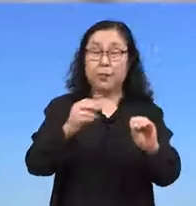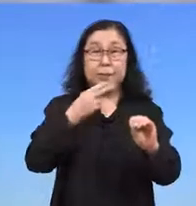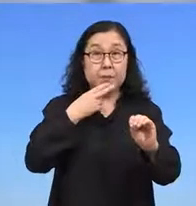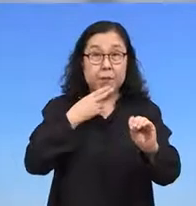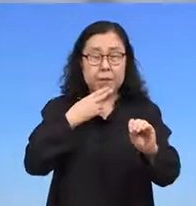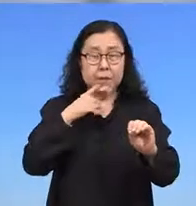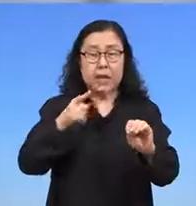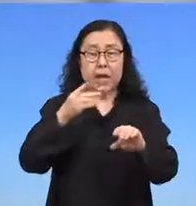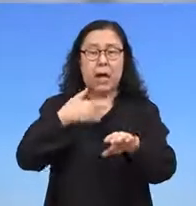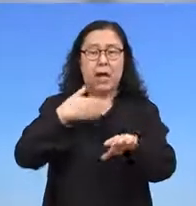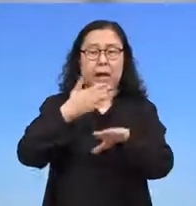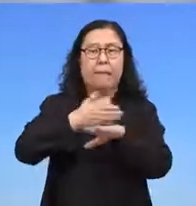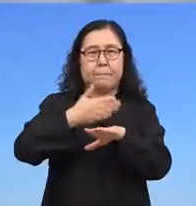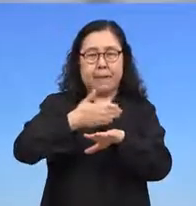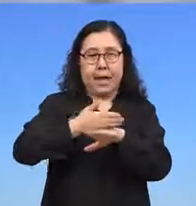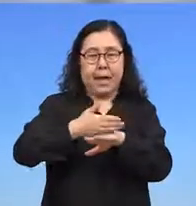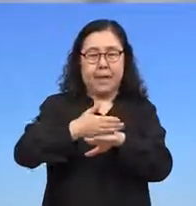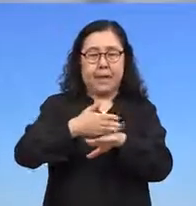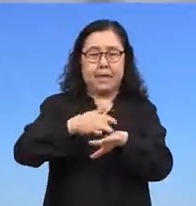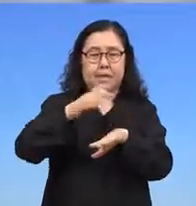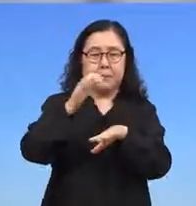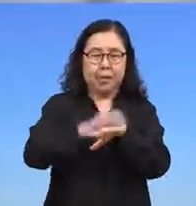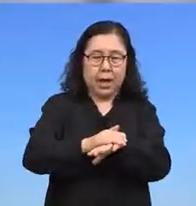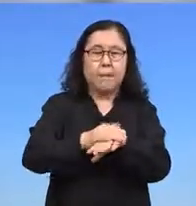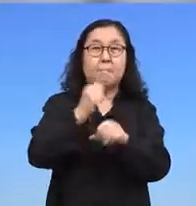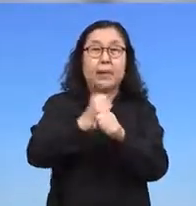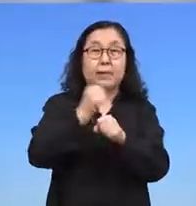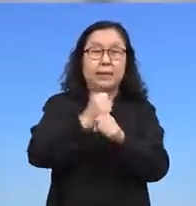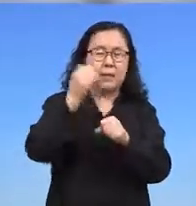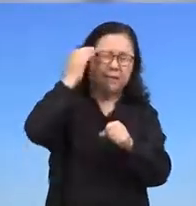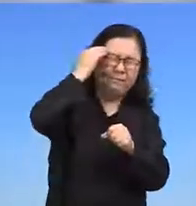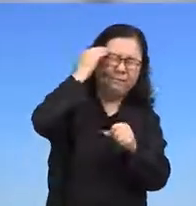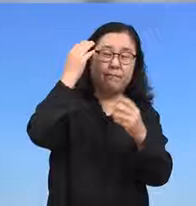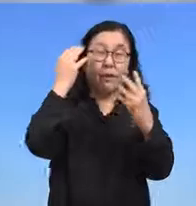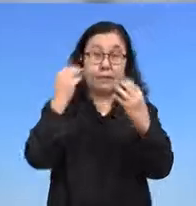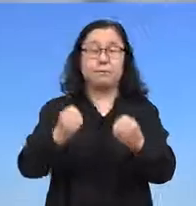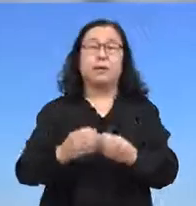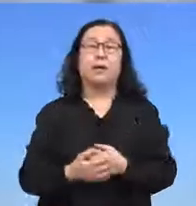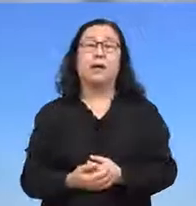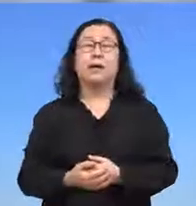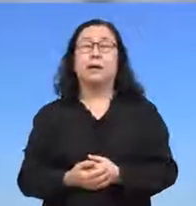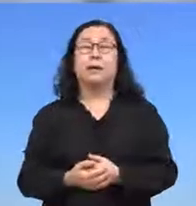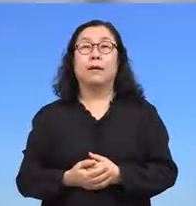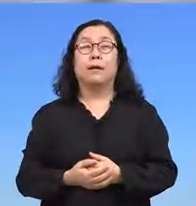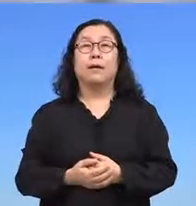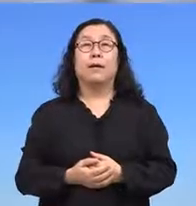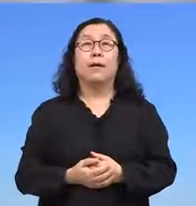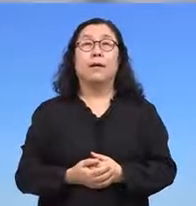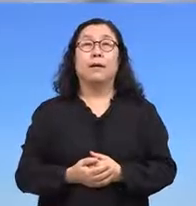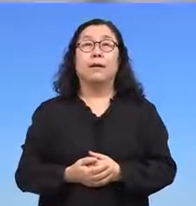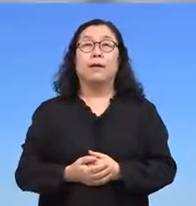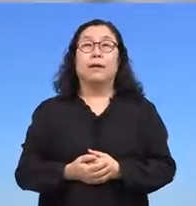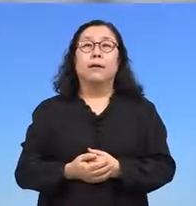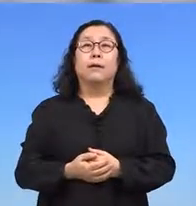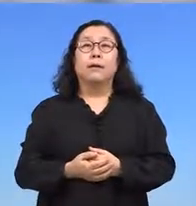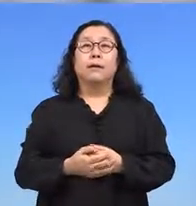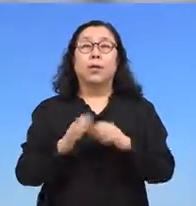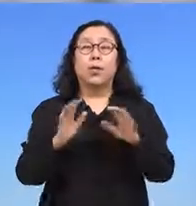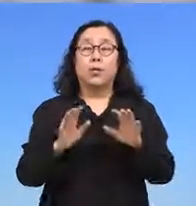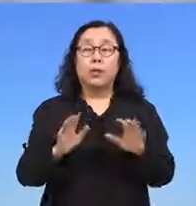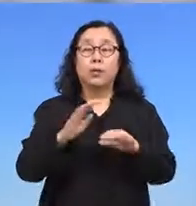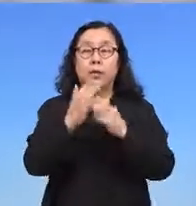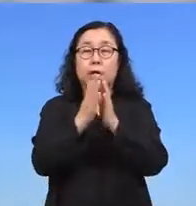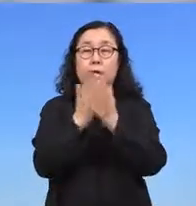이 감사가 그 몸에 배이도록 하는 거, 습관화되게 하는데 방해가 된다는 사실입니다. 그렇기 때문에